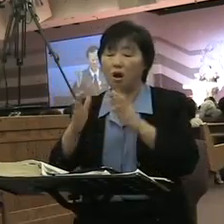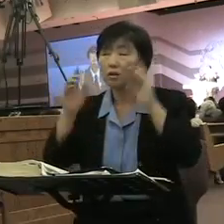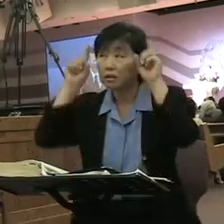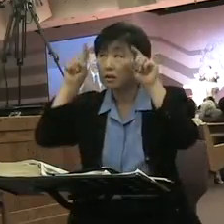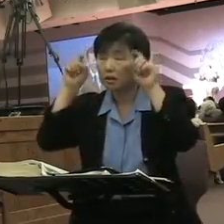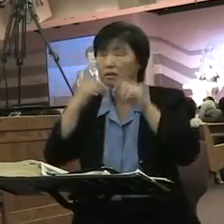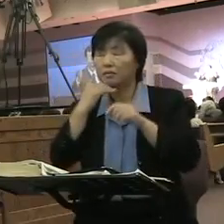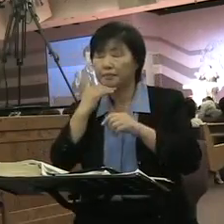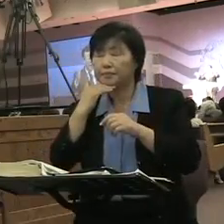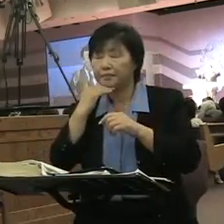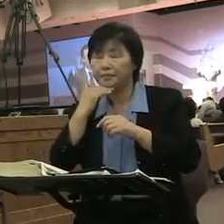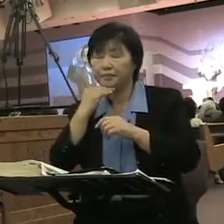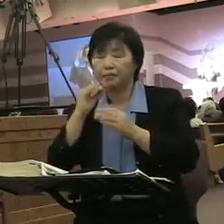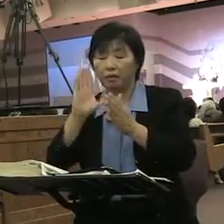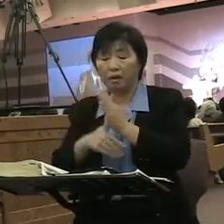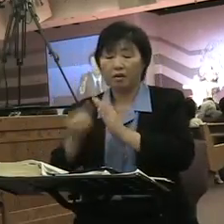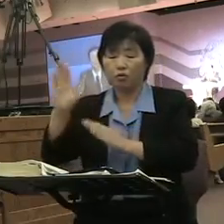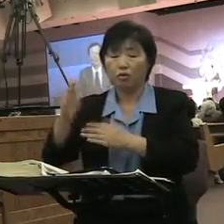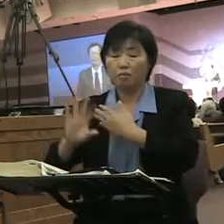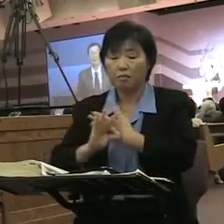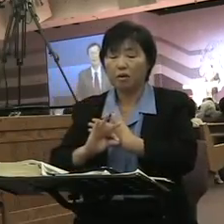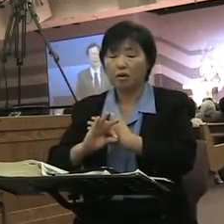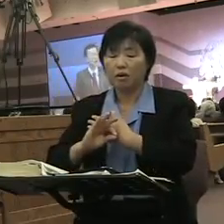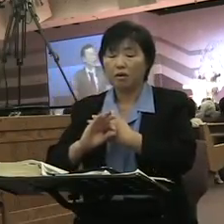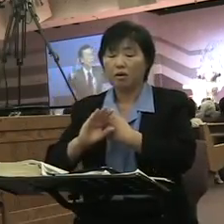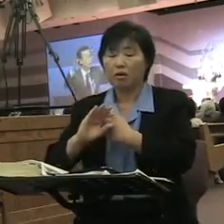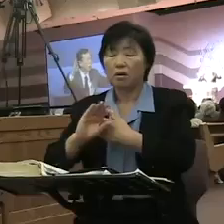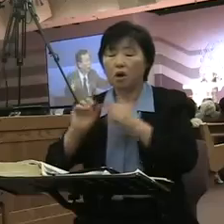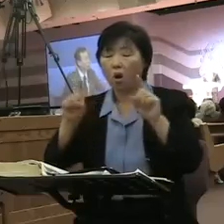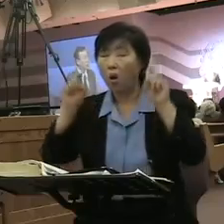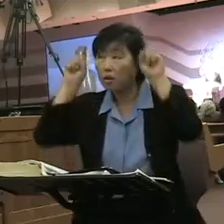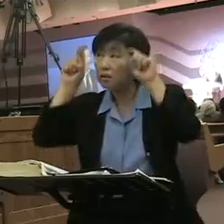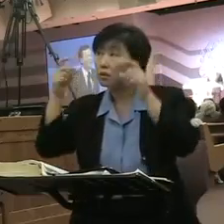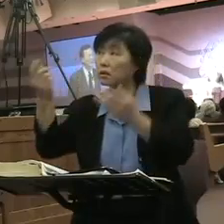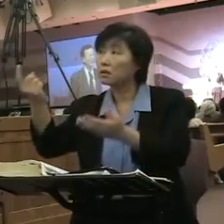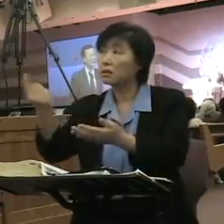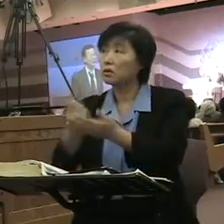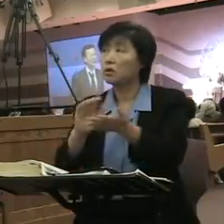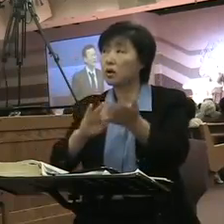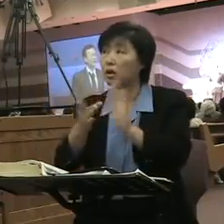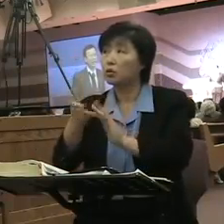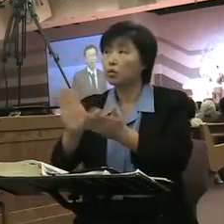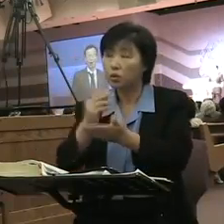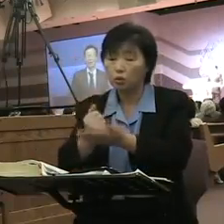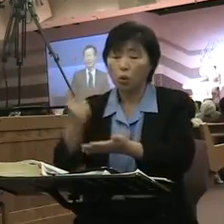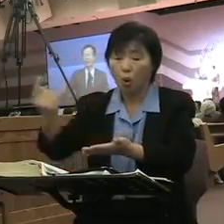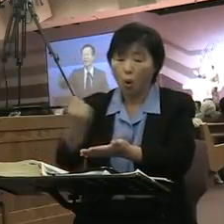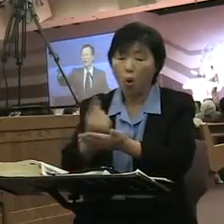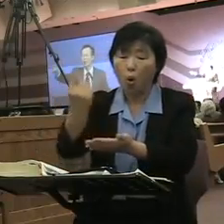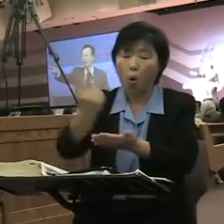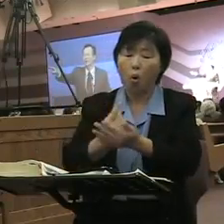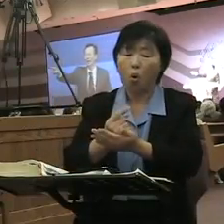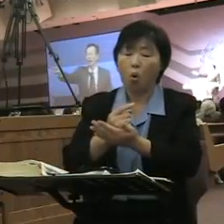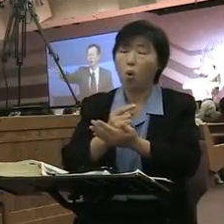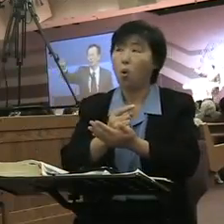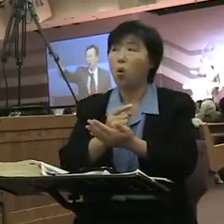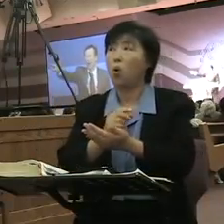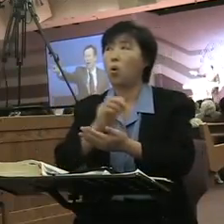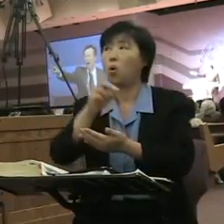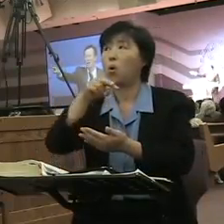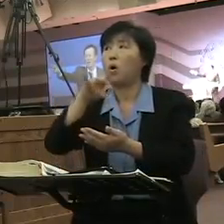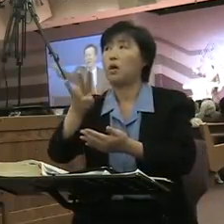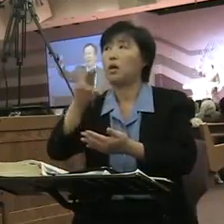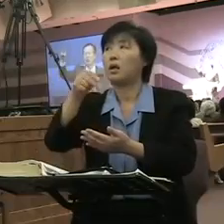기다리고 살다가 때가 되면 어린 양이 오십니다. 예수 그리스도로 오십니다. 세례 요한이 예수님을